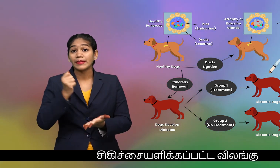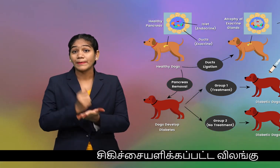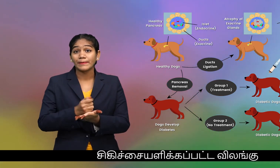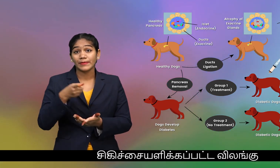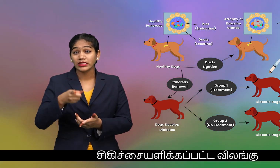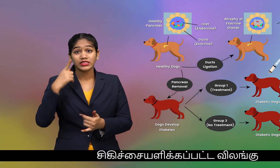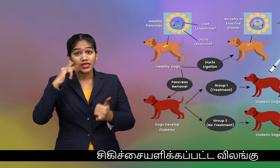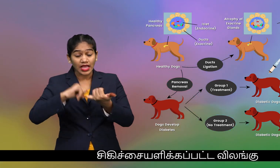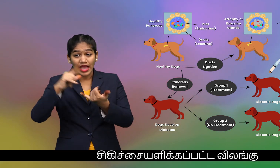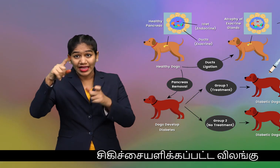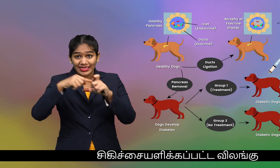சிகிச்சை அளிக்கப்பட்ட விலங்கு